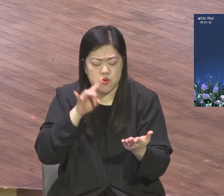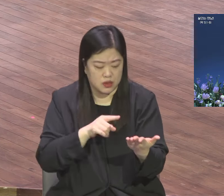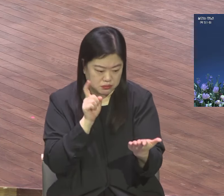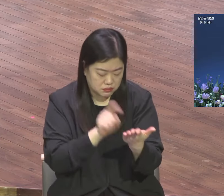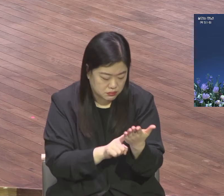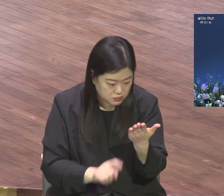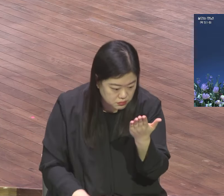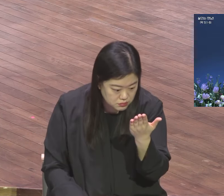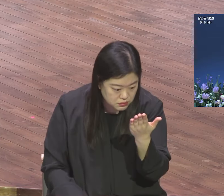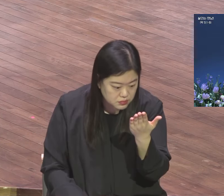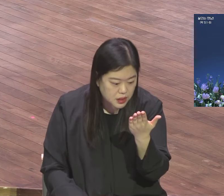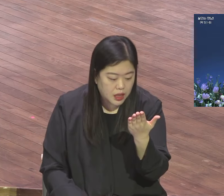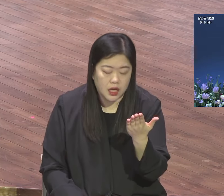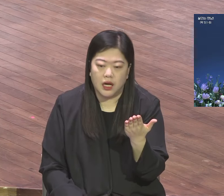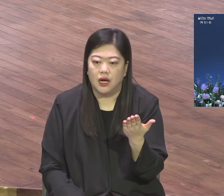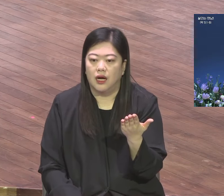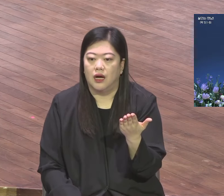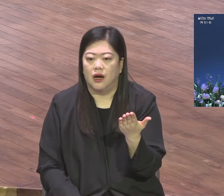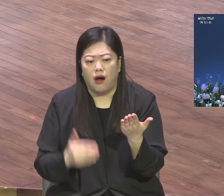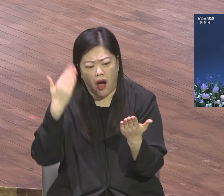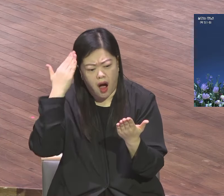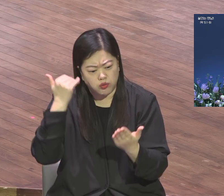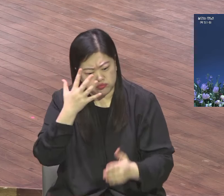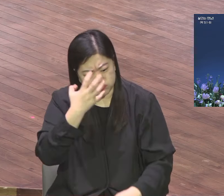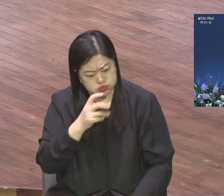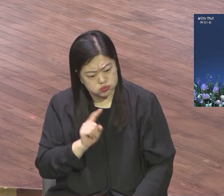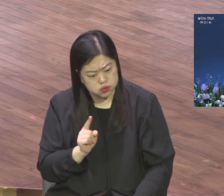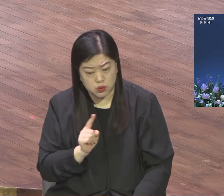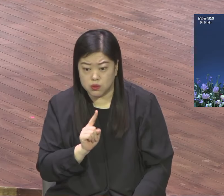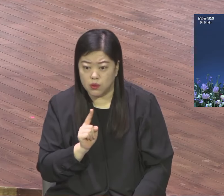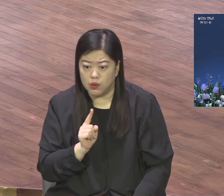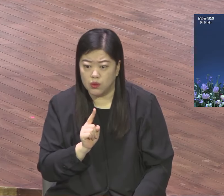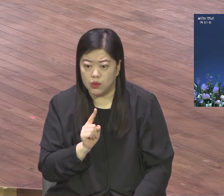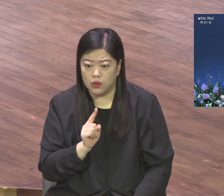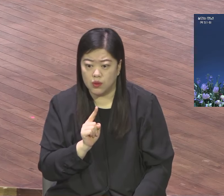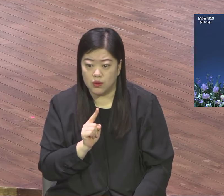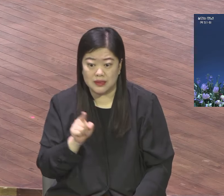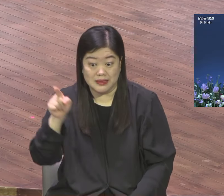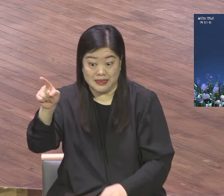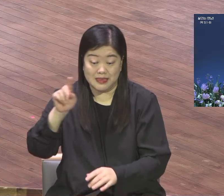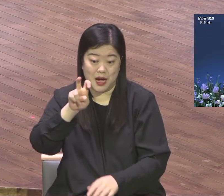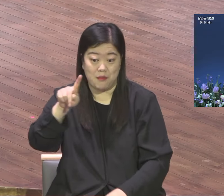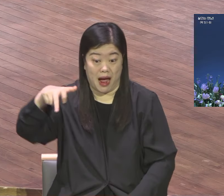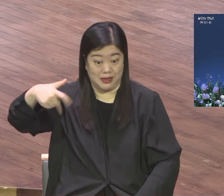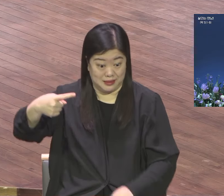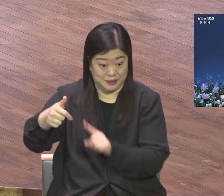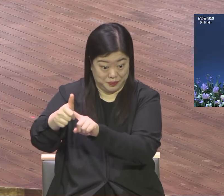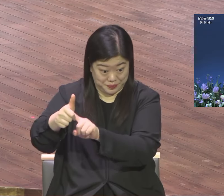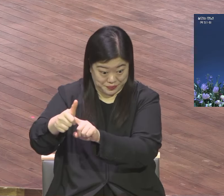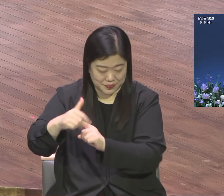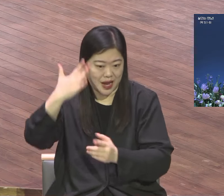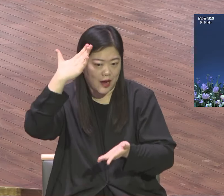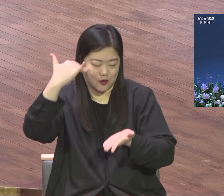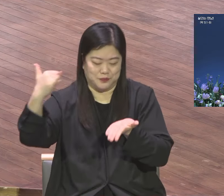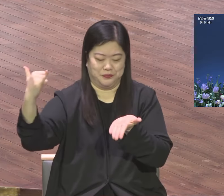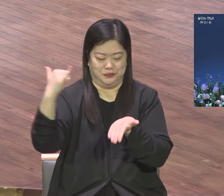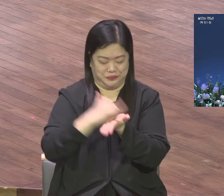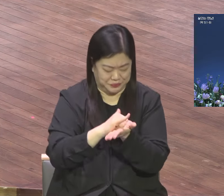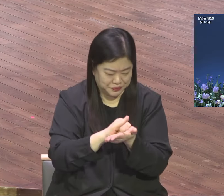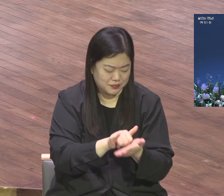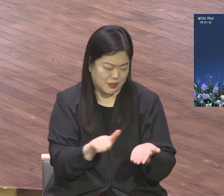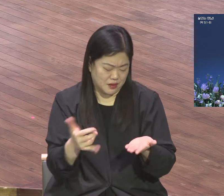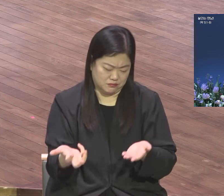한국을 방문을 해서 여러 사람들을 만나서 대화를